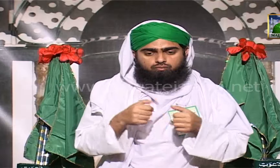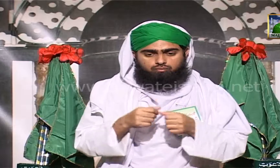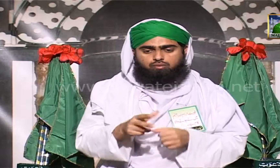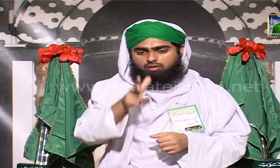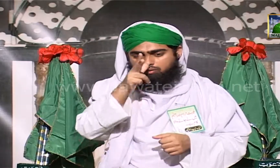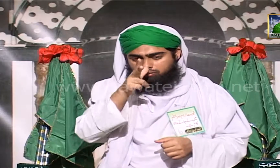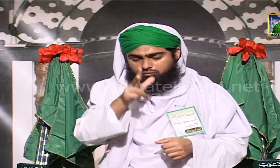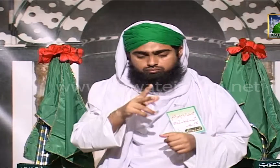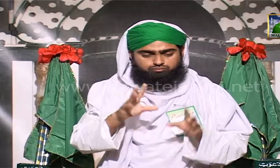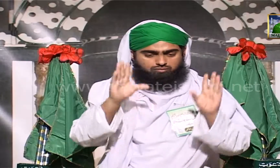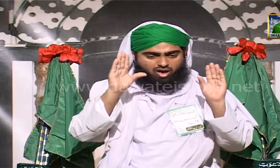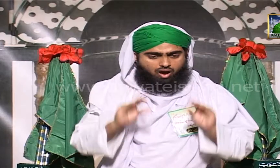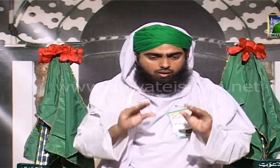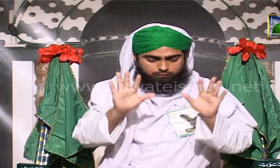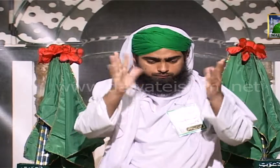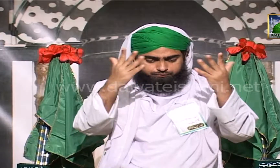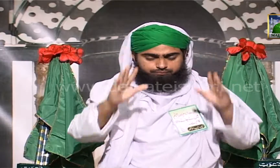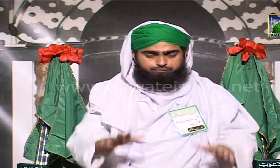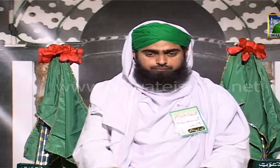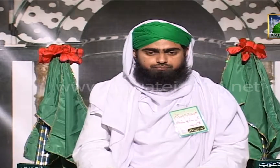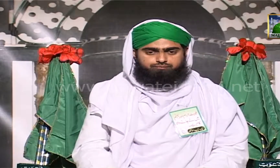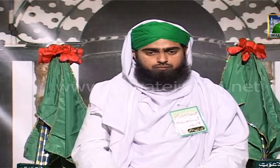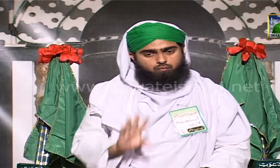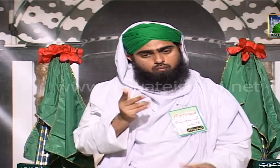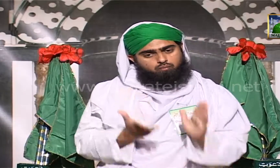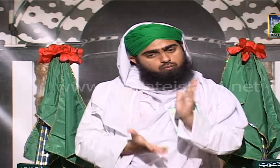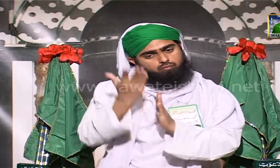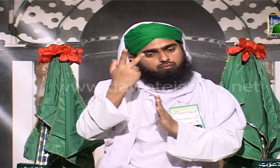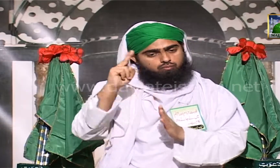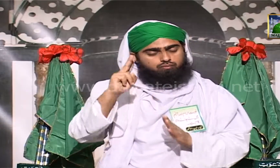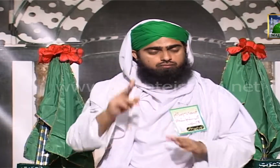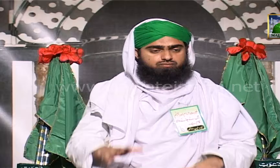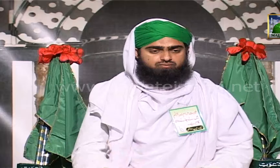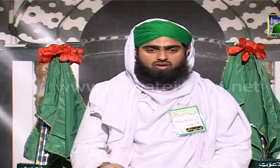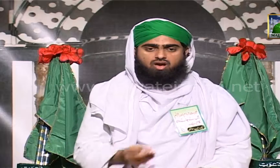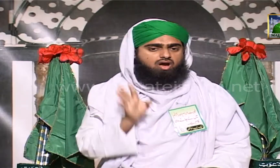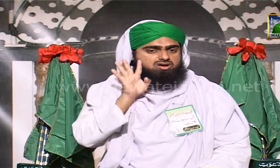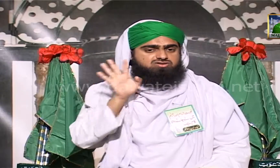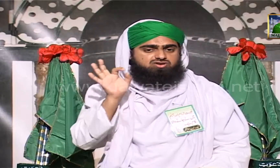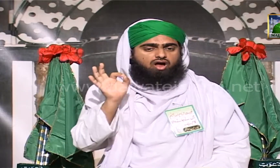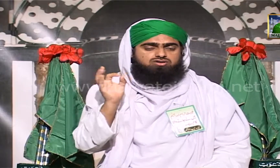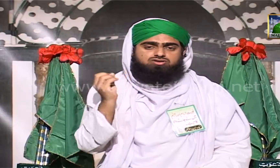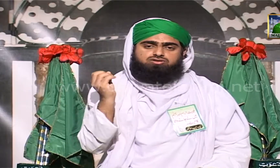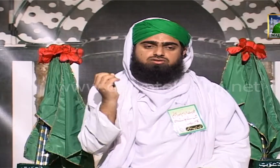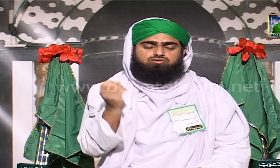بھی کوئی فرق نہیں آیا۔ اور آپ نے ارشاد فرمایا کہ ان دنوں میں، جن دنوں میں ریاضات اور مجاہدات کر رہا